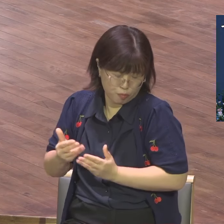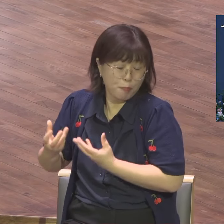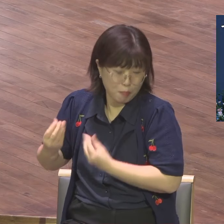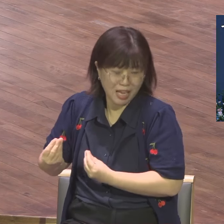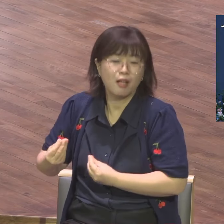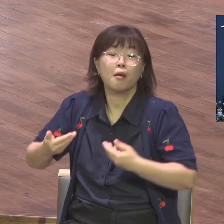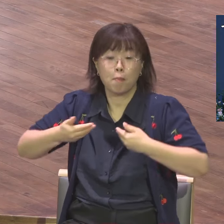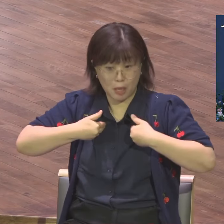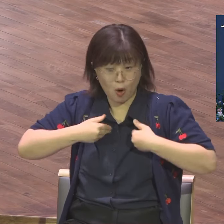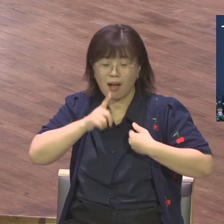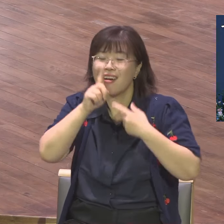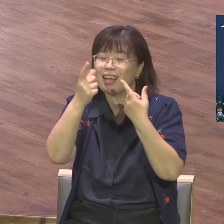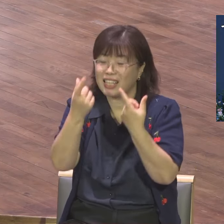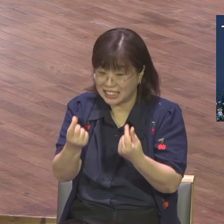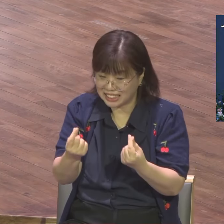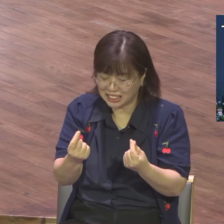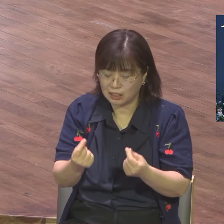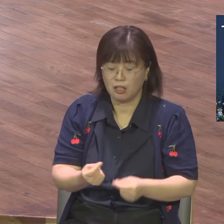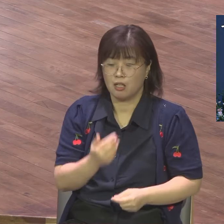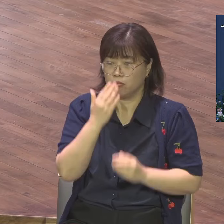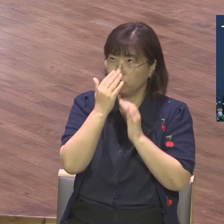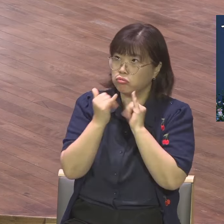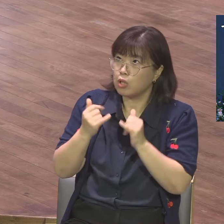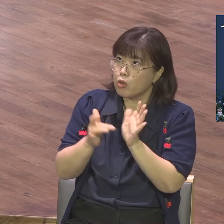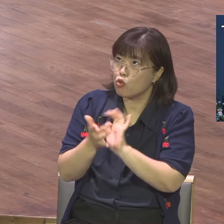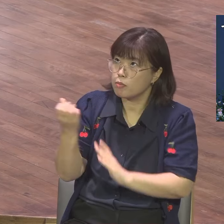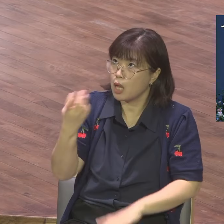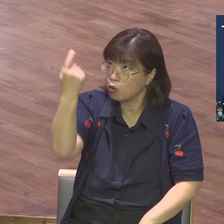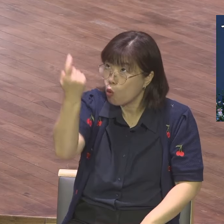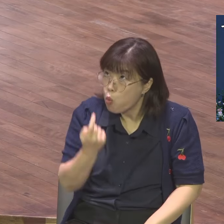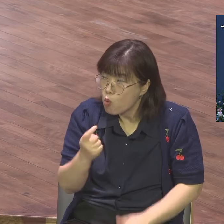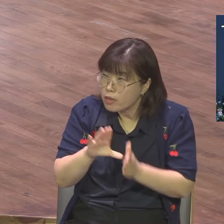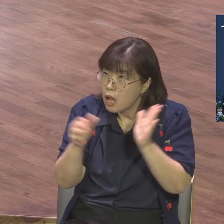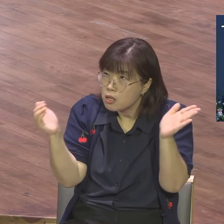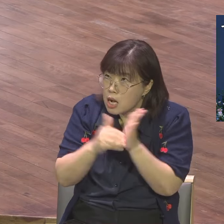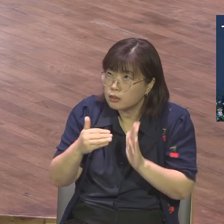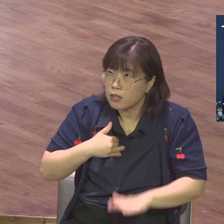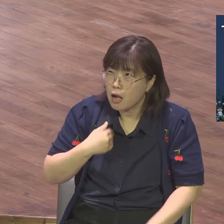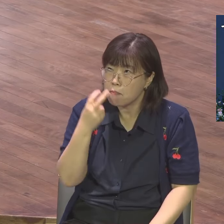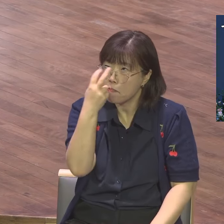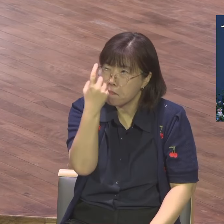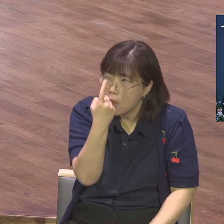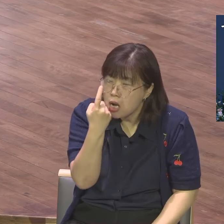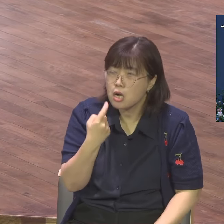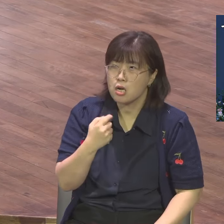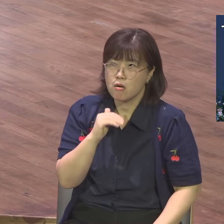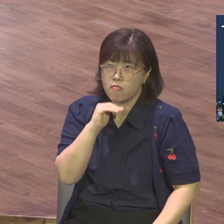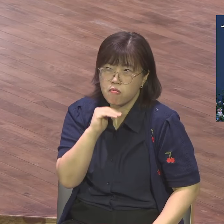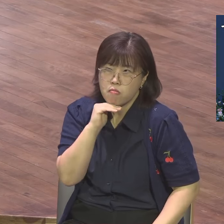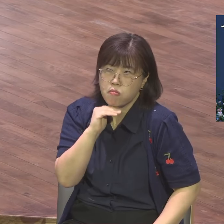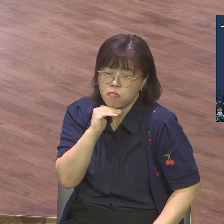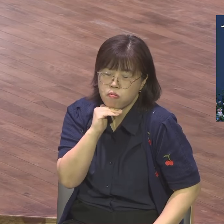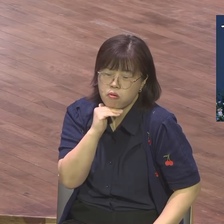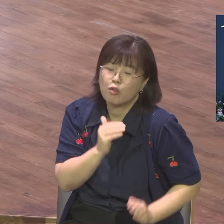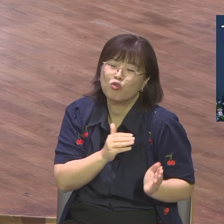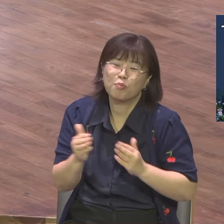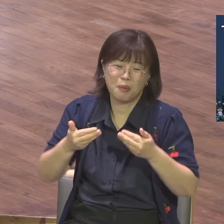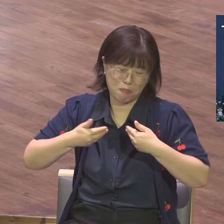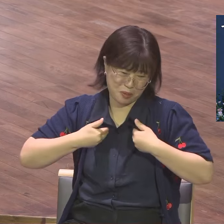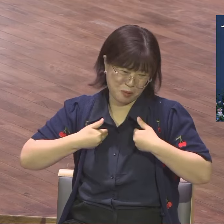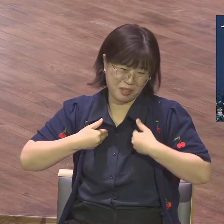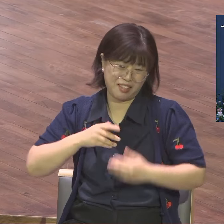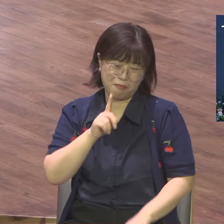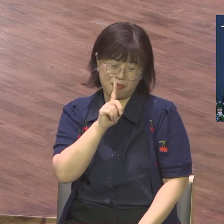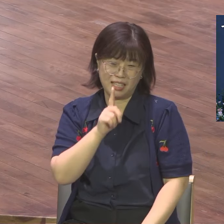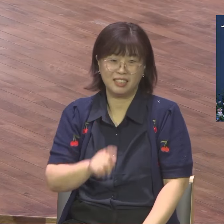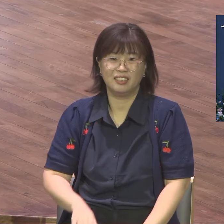이렇게 온다. 오늘 예수님 재림하시는 것을 예를 들어서 말씀하셨잖아요. 예수님 직접. 그래서